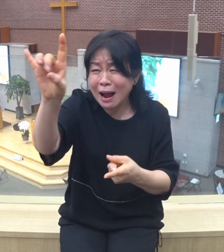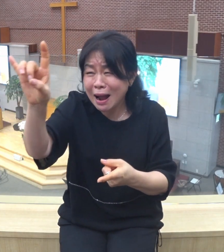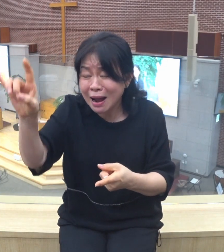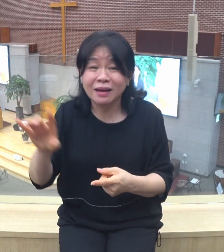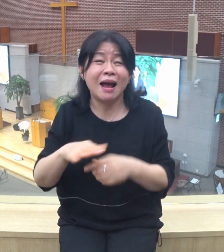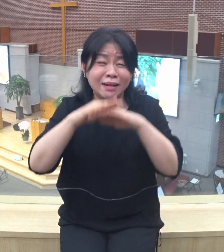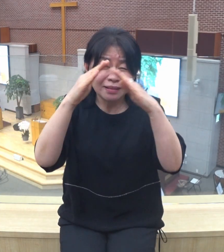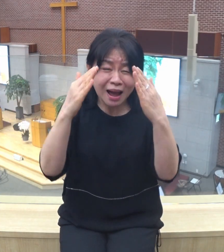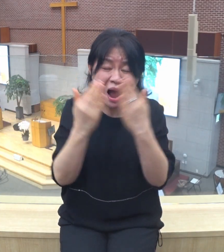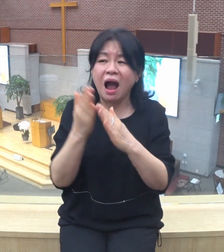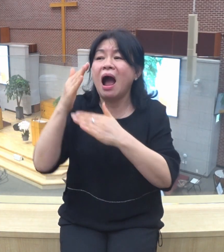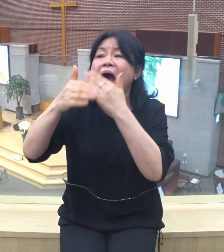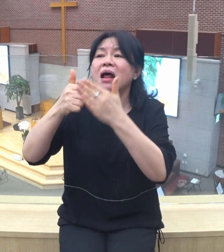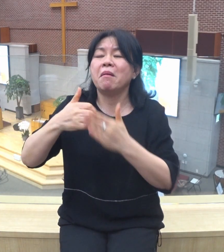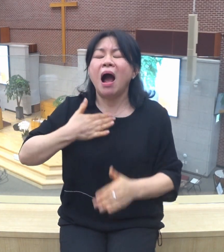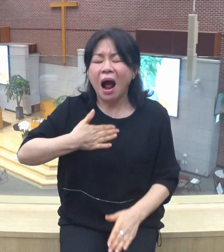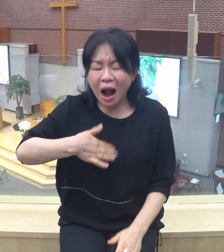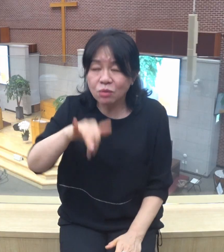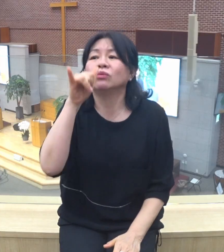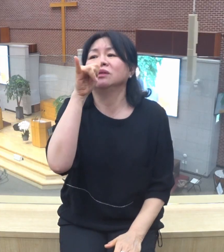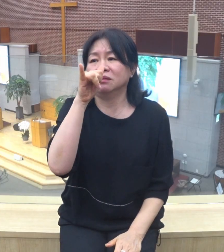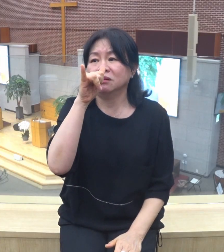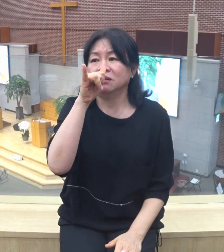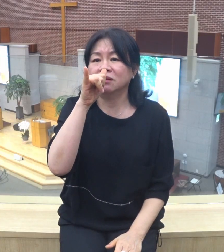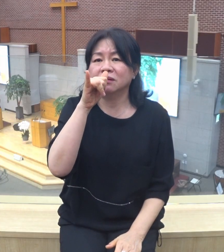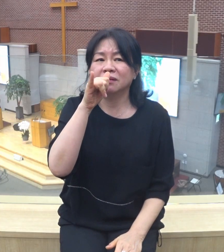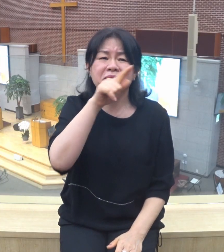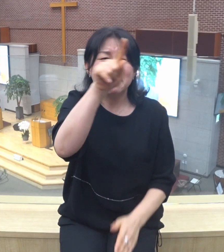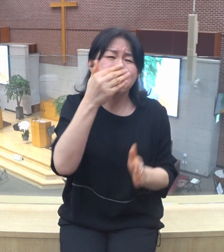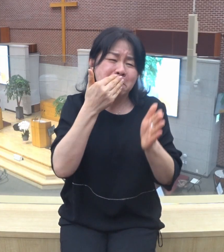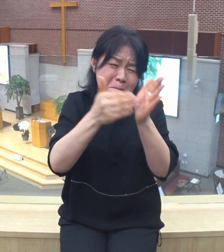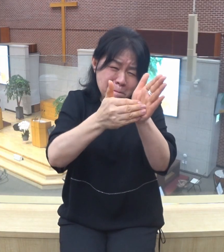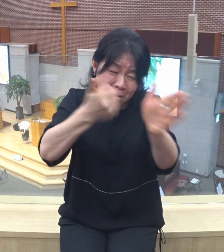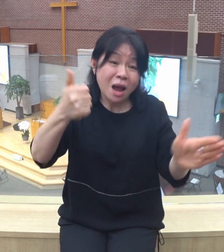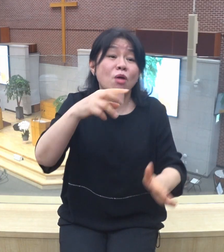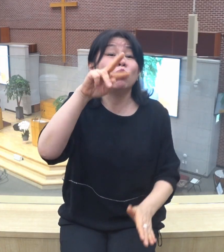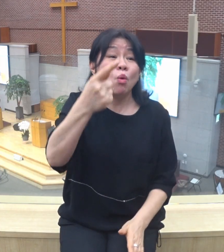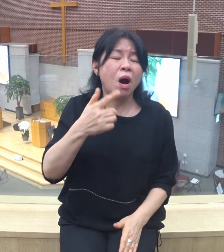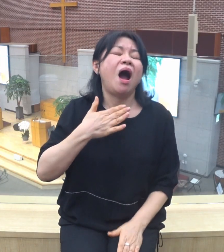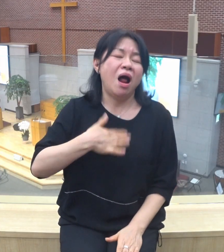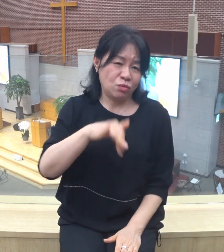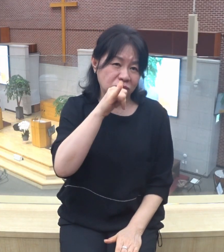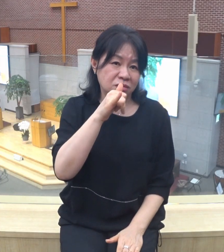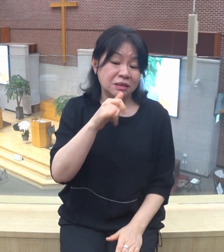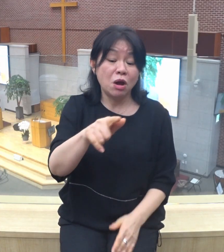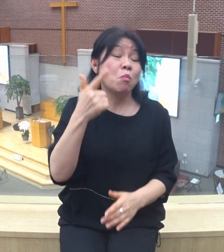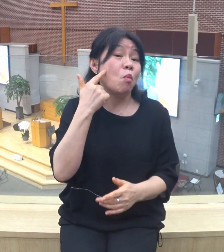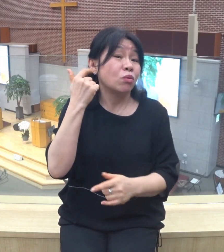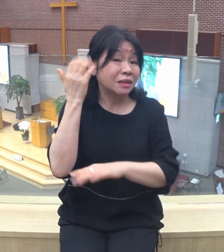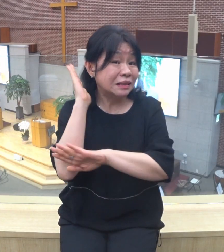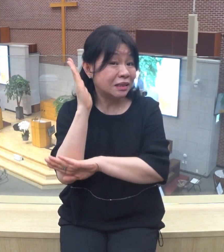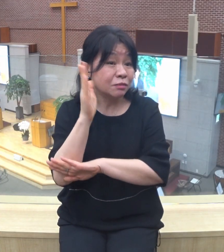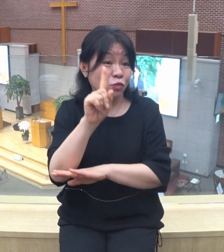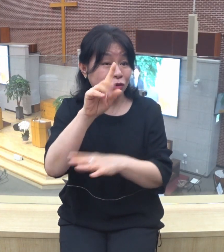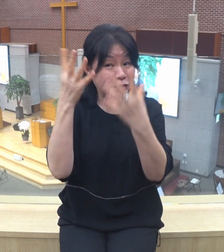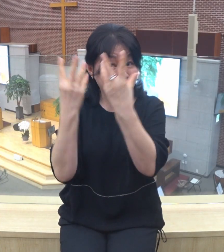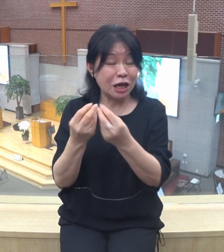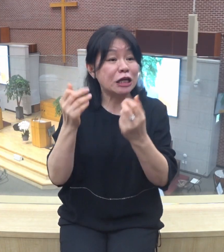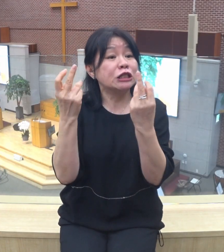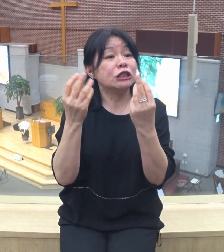네, 이해를 돕기 위해 예를 들어보겠습니다. 제가 제주도에 살고 있을 때 제 지인이 남편과 함께 제주도를